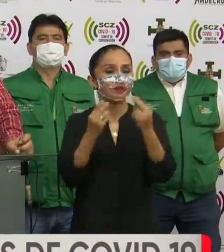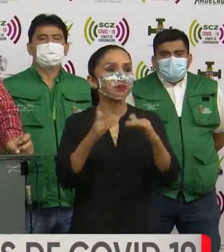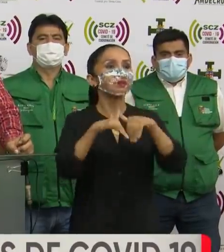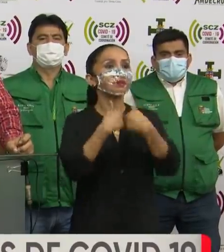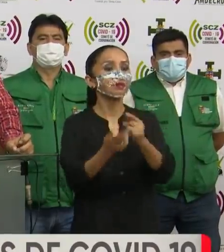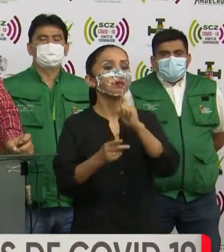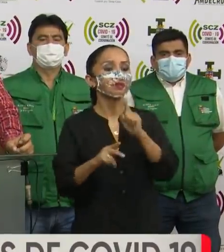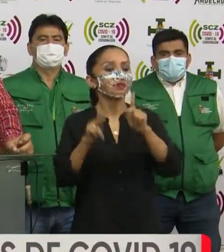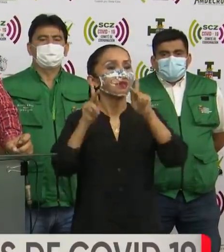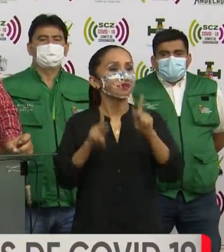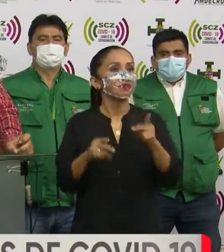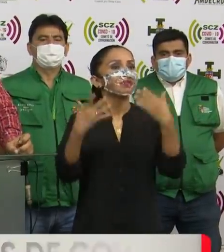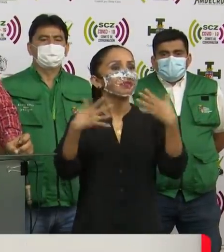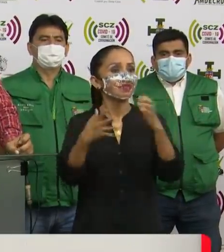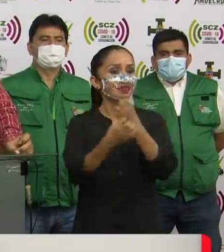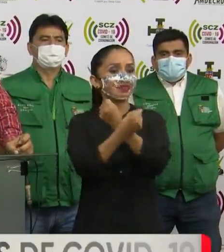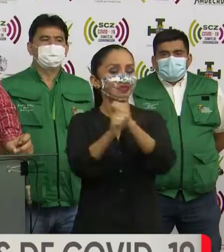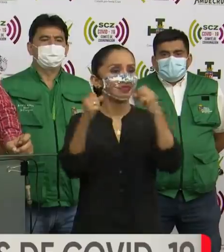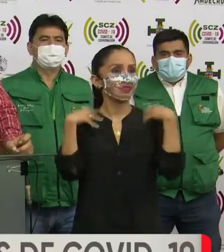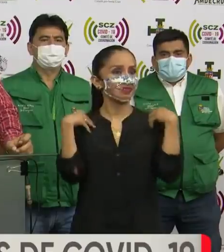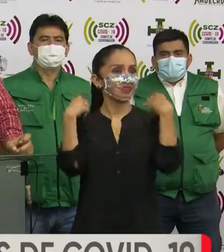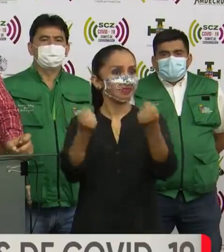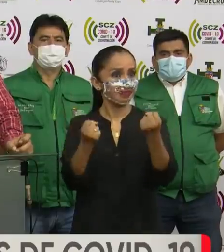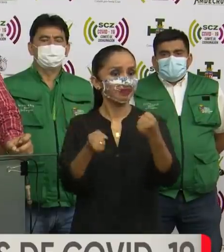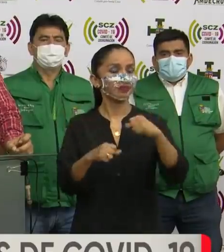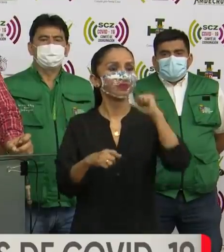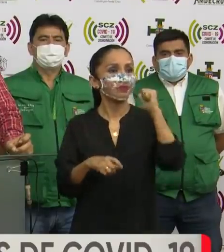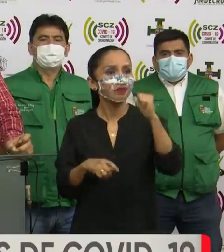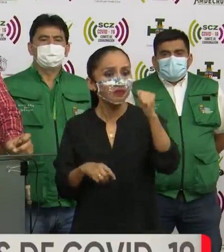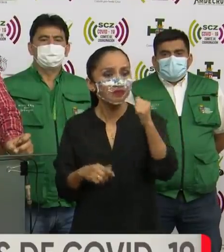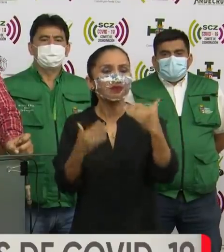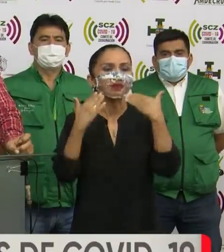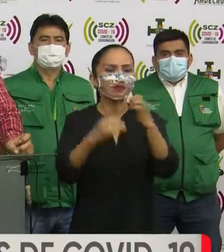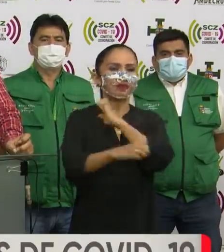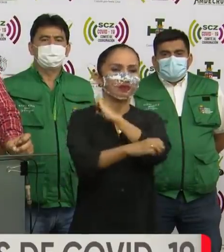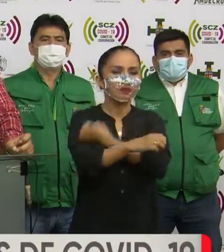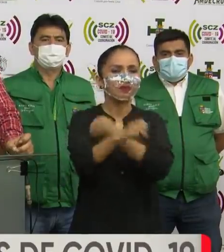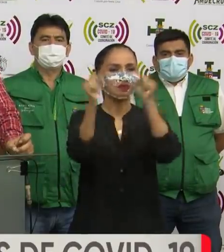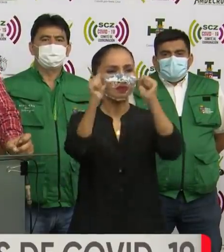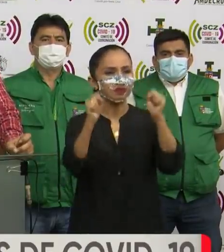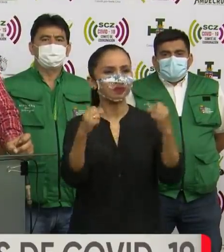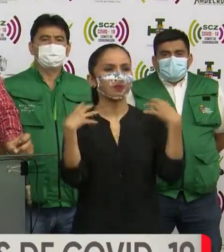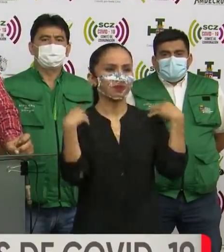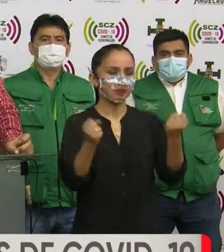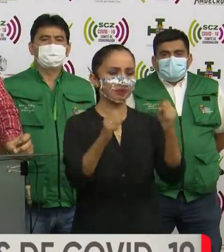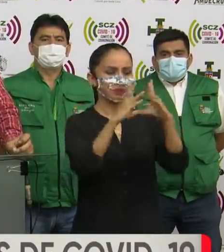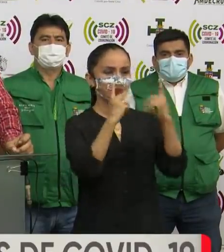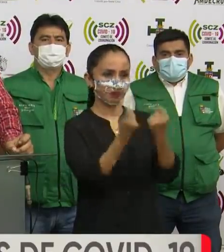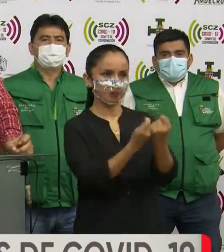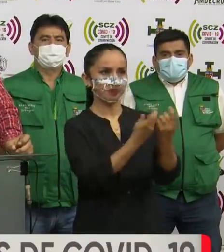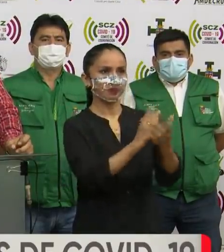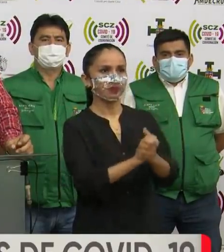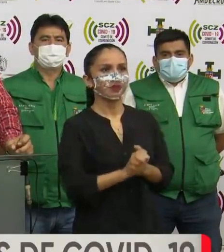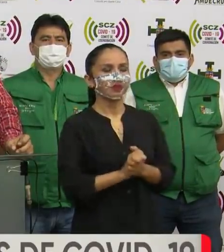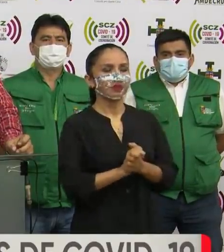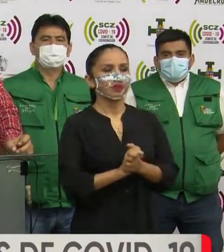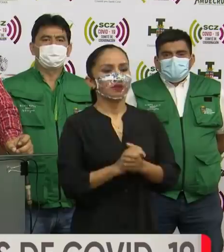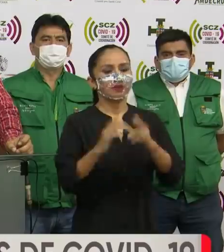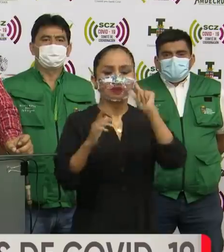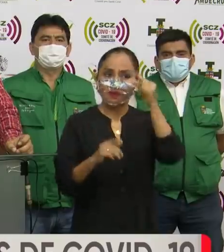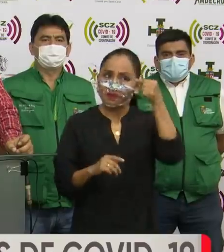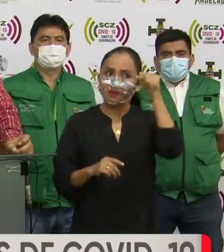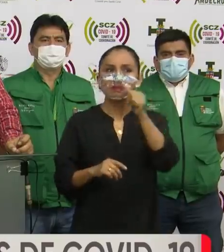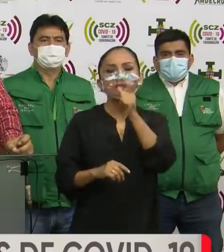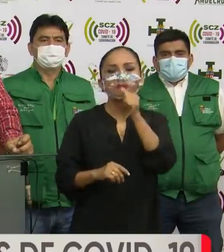los pacientes que van recuperando cada día gracias al esfuerzo del sistema de salud departamental en su ámbito